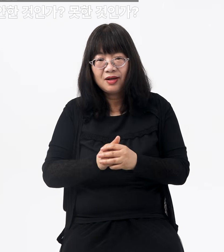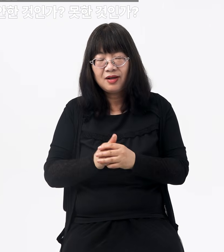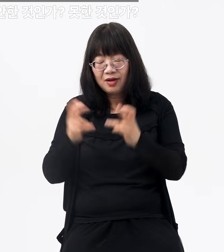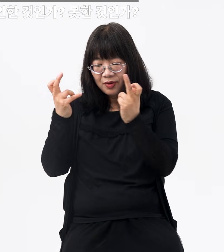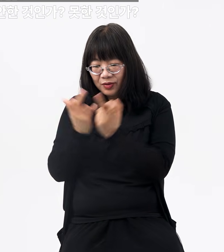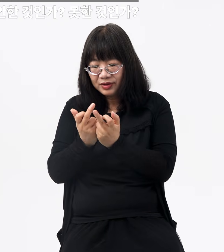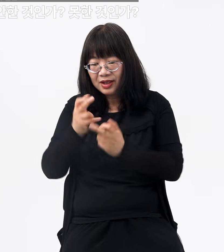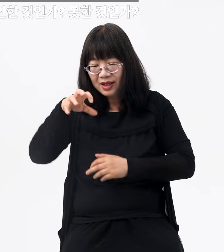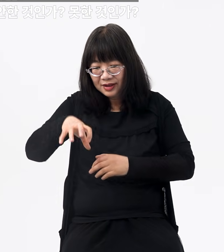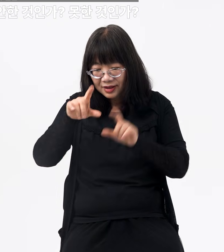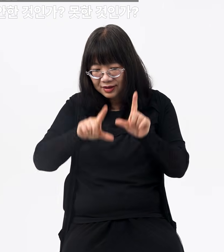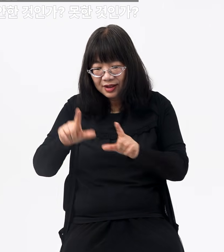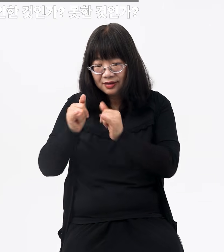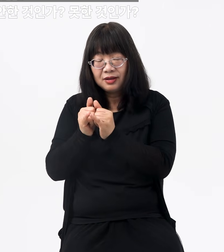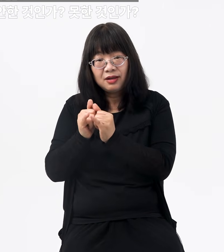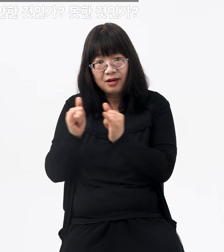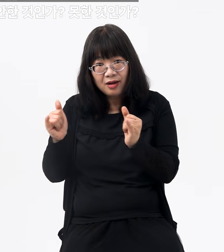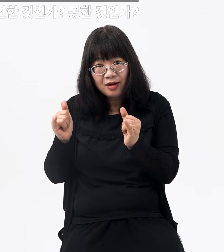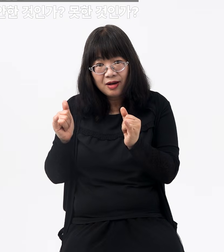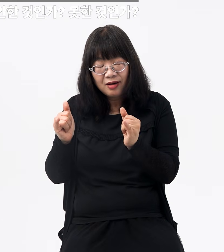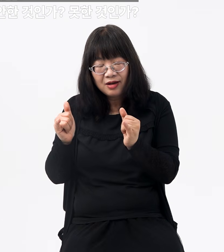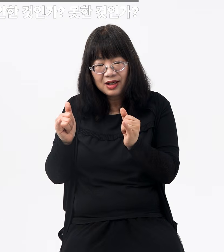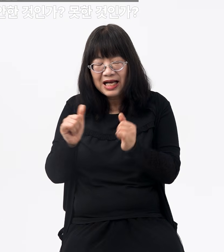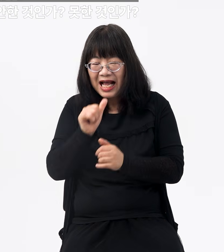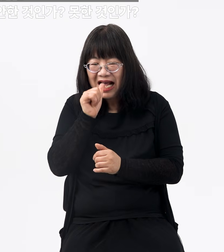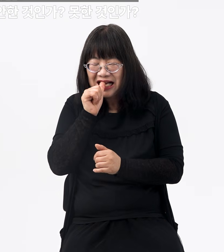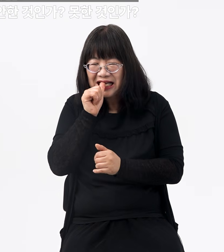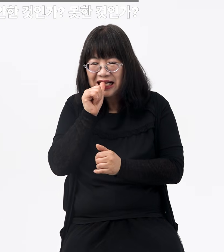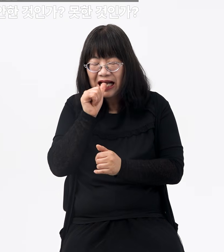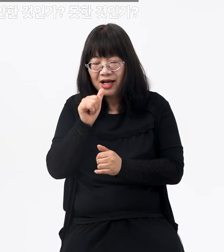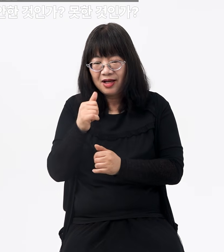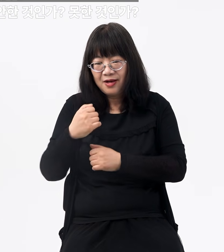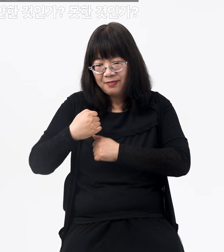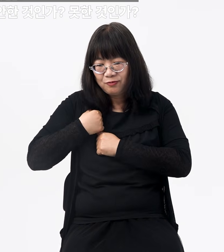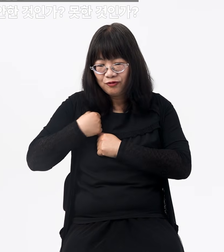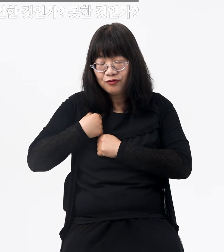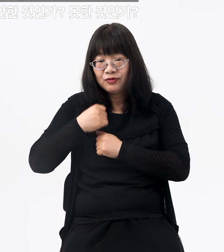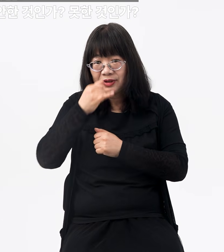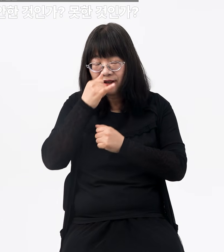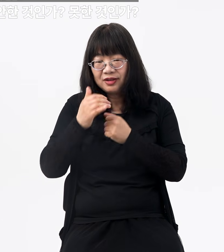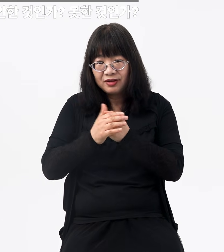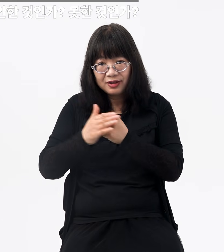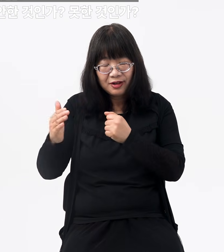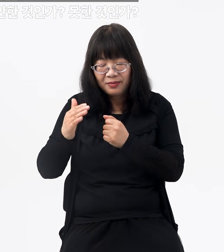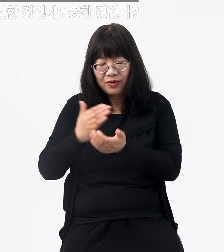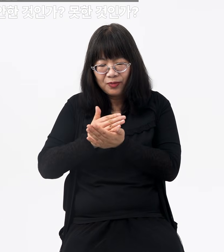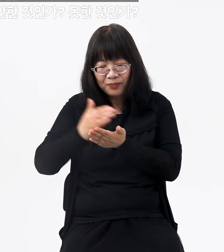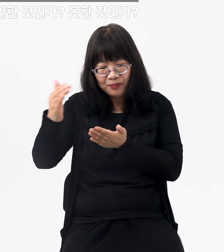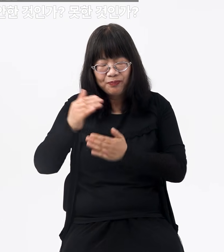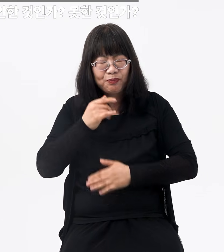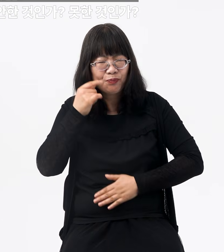골짜기의 주민들은 철병거가 있으므로 그들을 쫓아내지